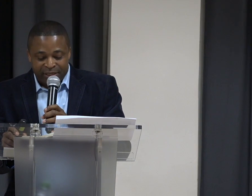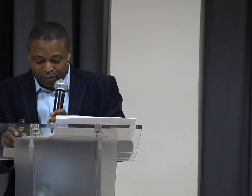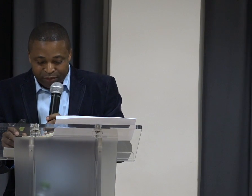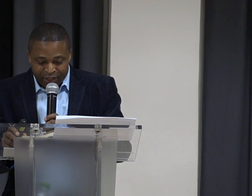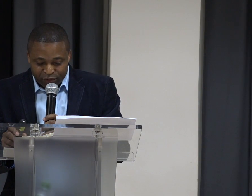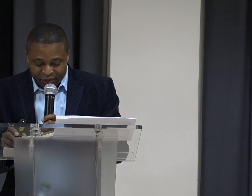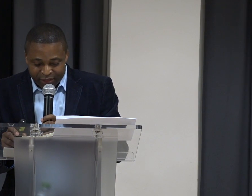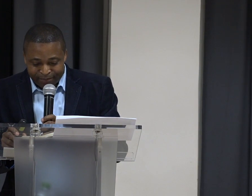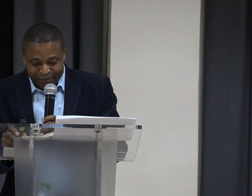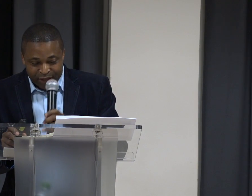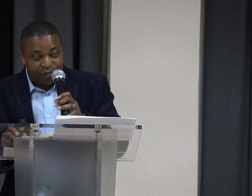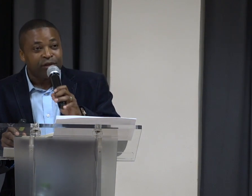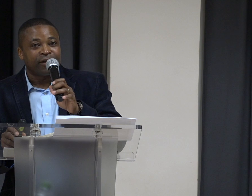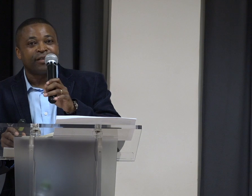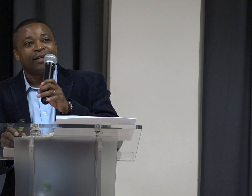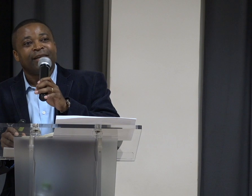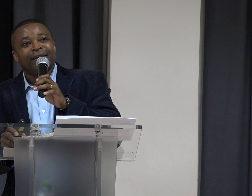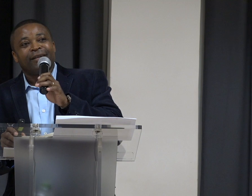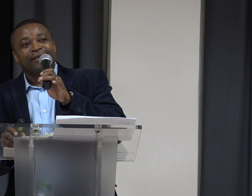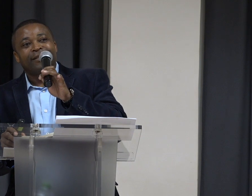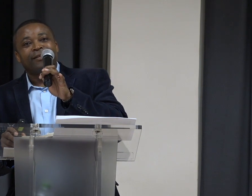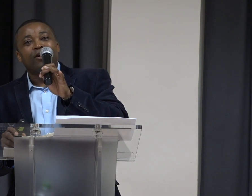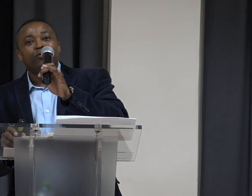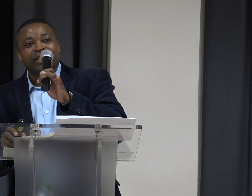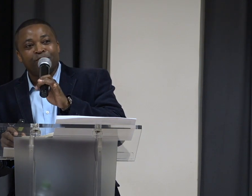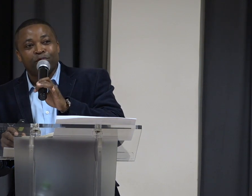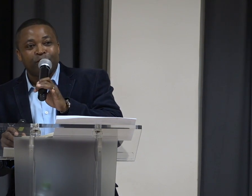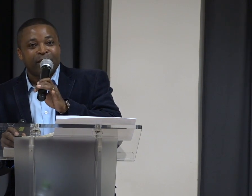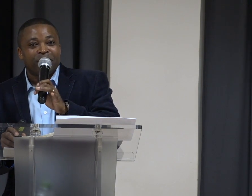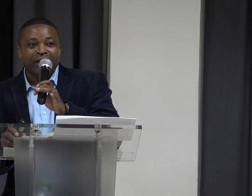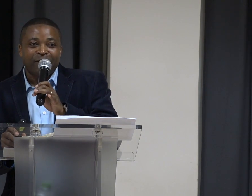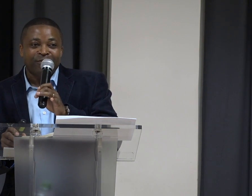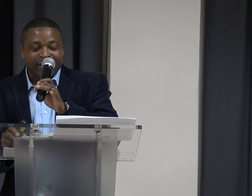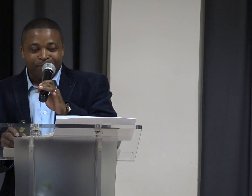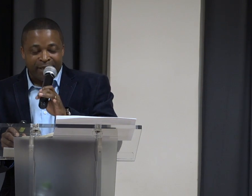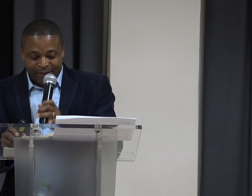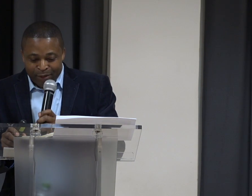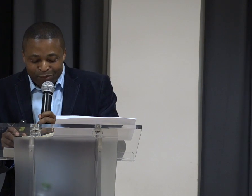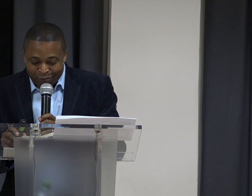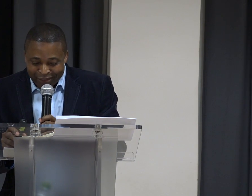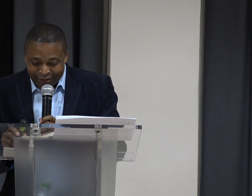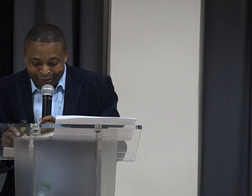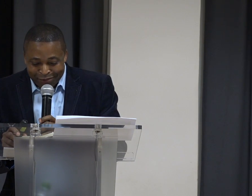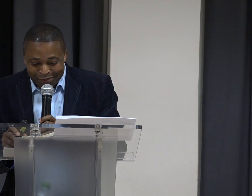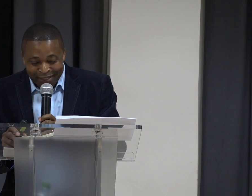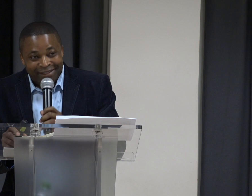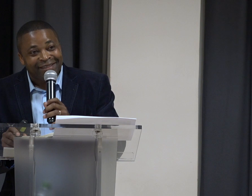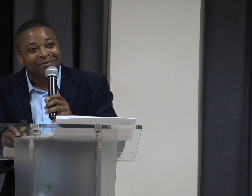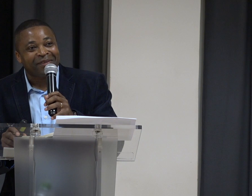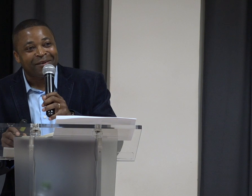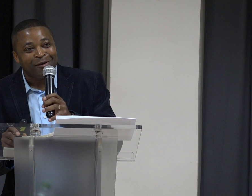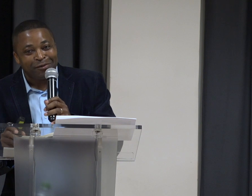me dites comme ça, on va le changer. C'est juste un outil pour nous simplifier la vie, mais c'est pas le micro qui fait la réunion ce